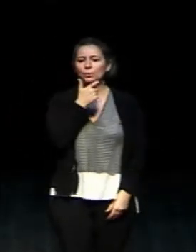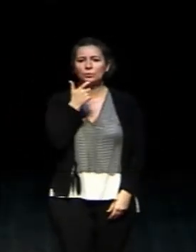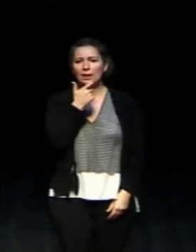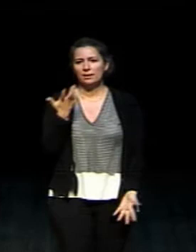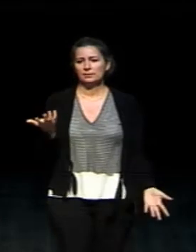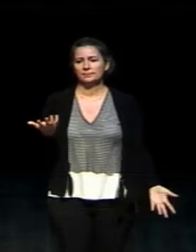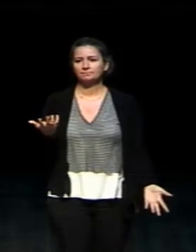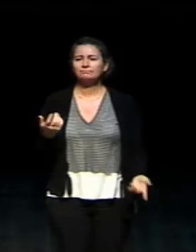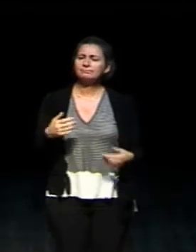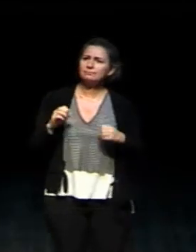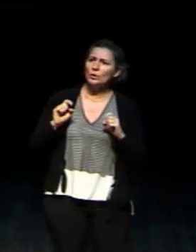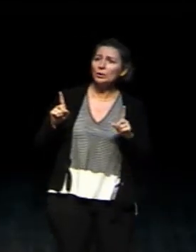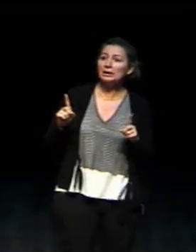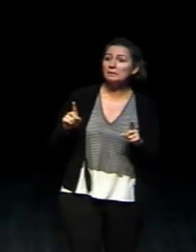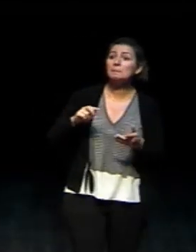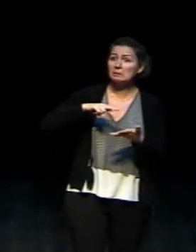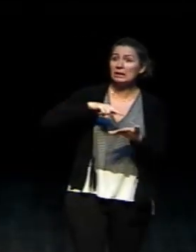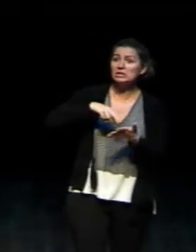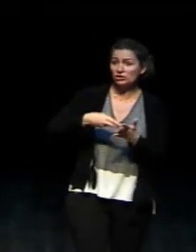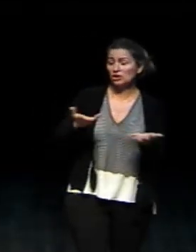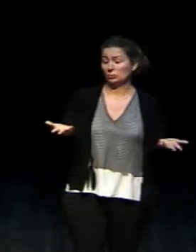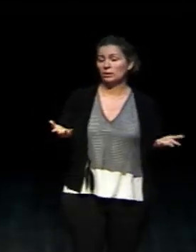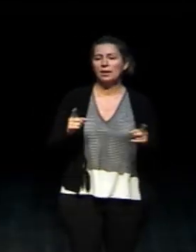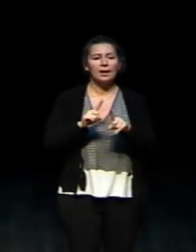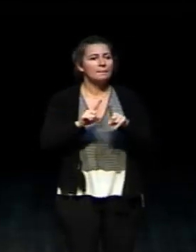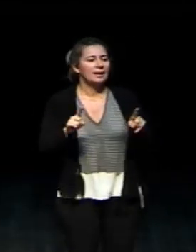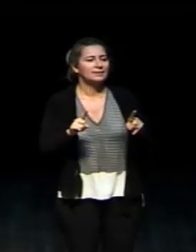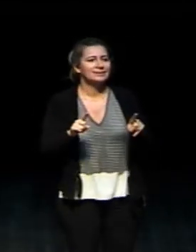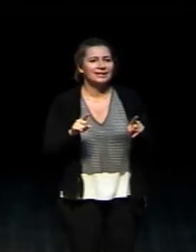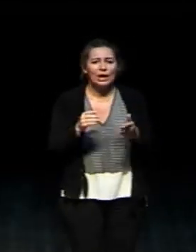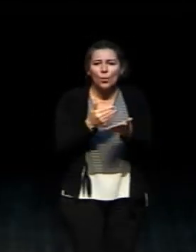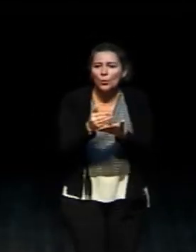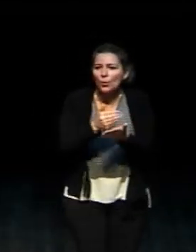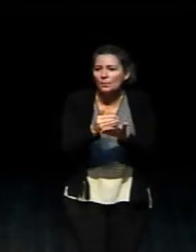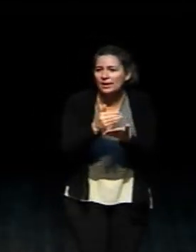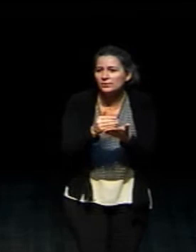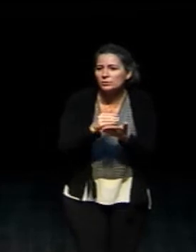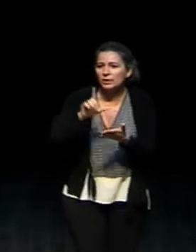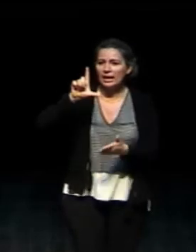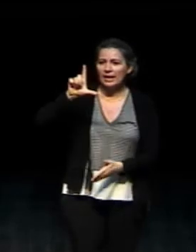direto em inglês. Ok, isso faz sentido, mas